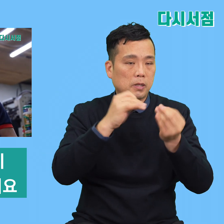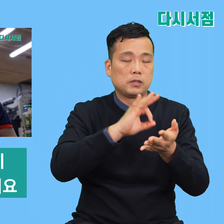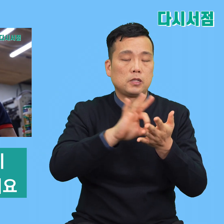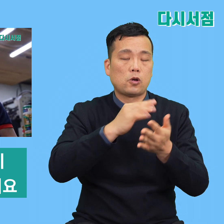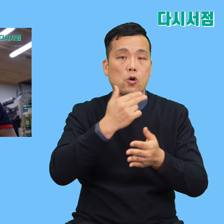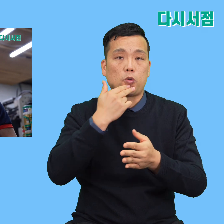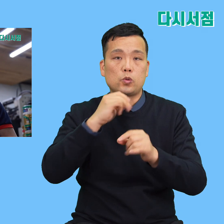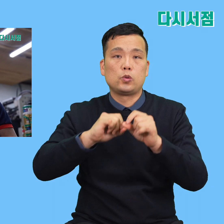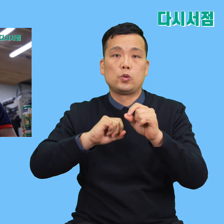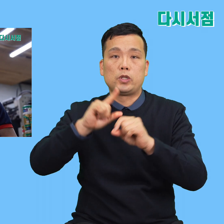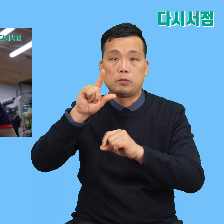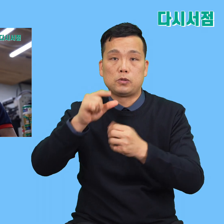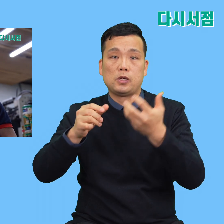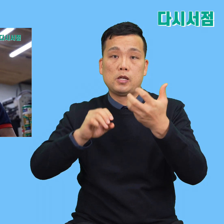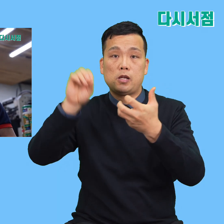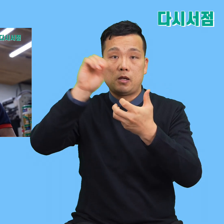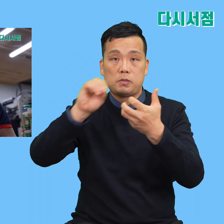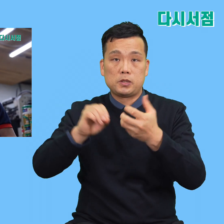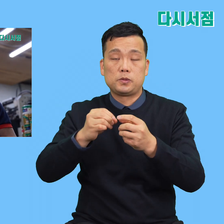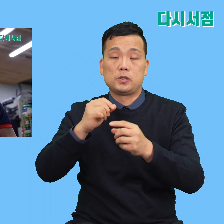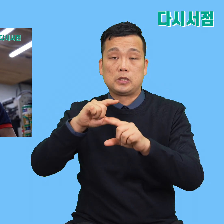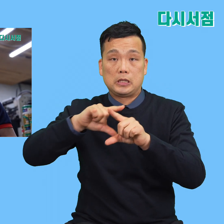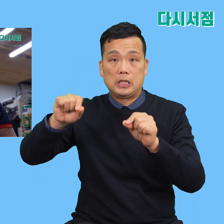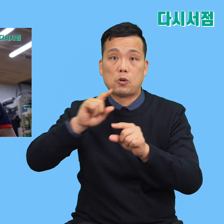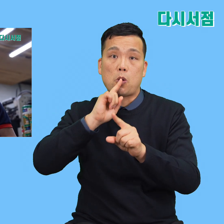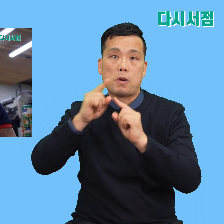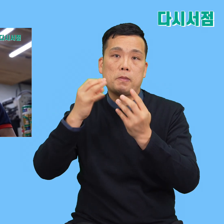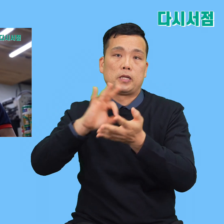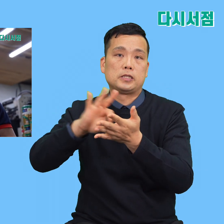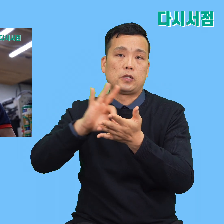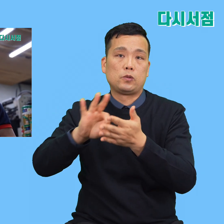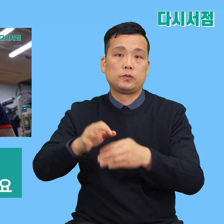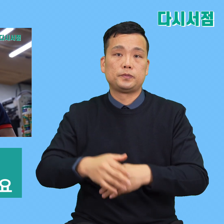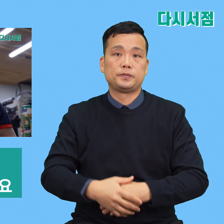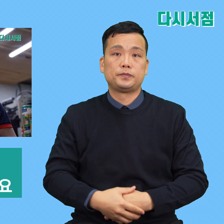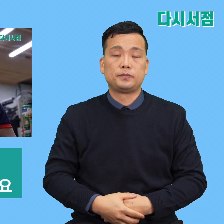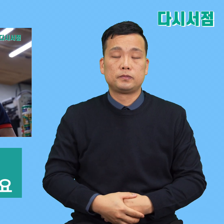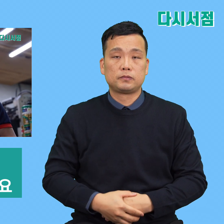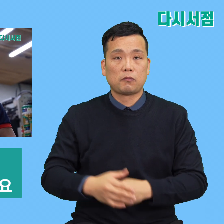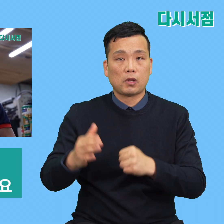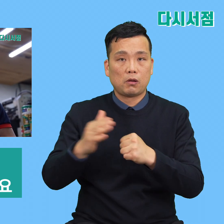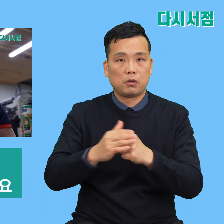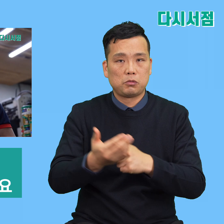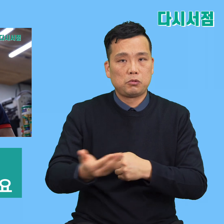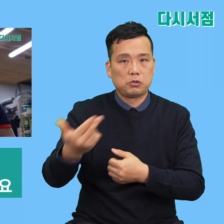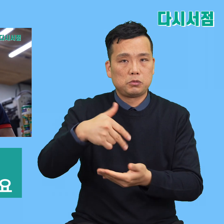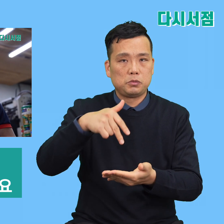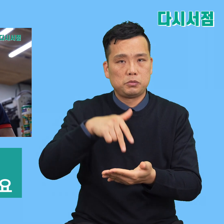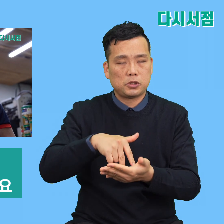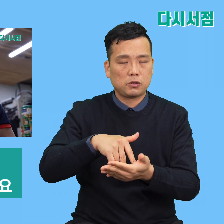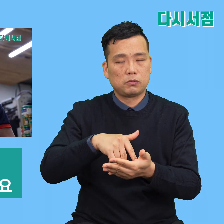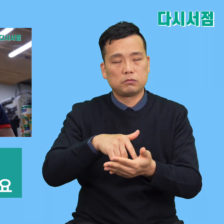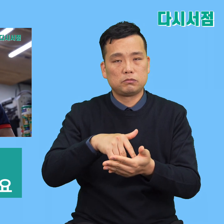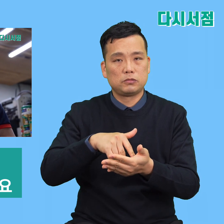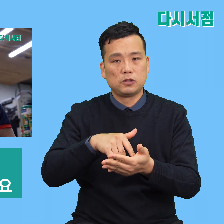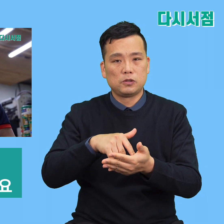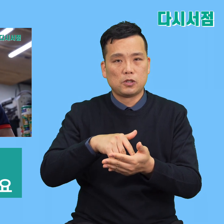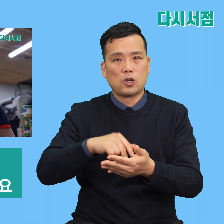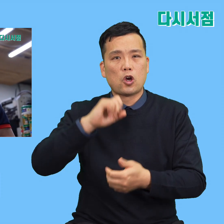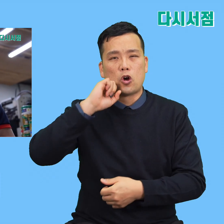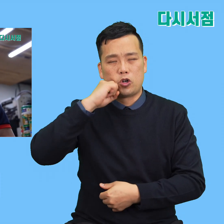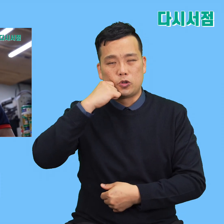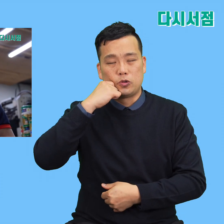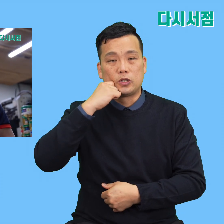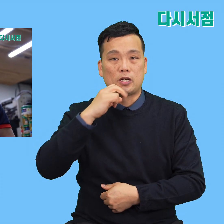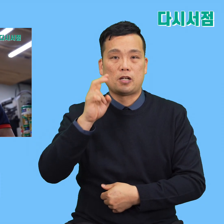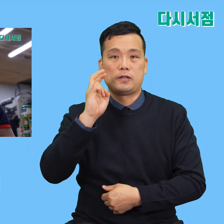이상이 없어요. 거의 일본말, 일본 그 잔재물이니까 이게. 그러니까 그런 부분을 참 설명하기 참